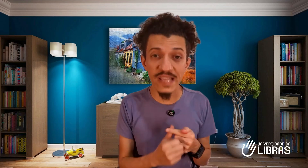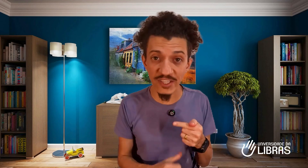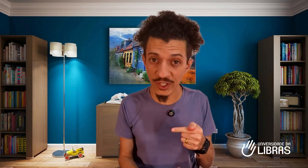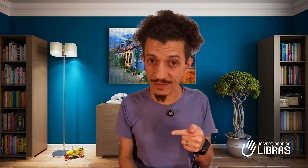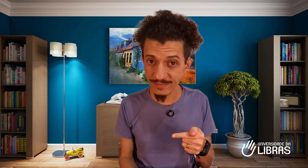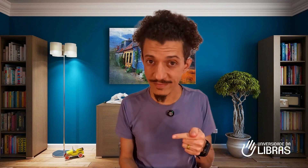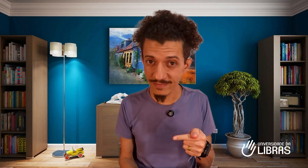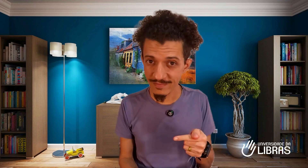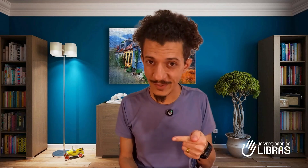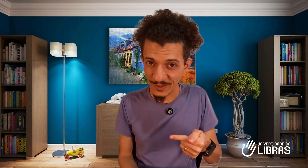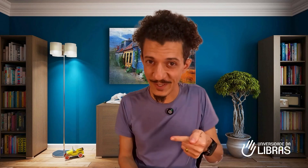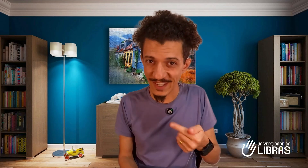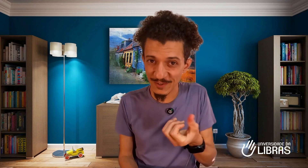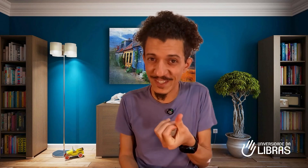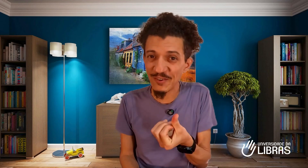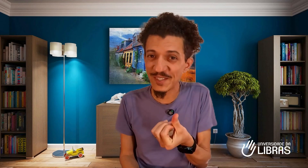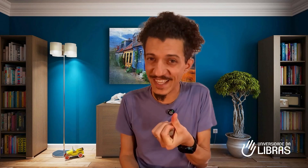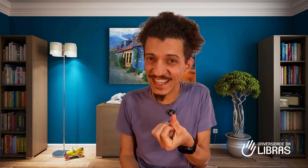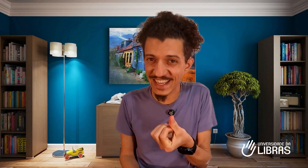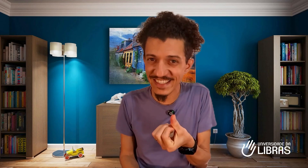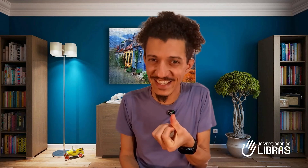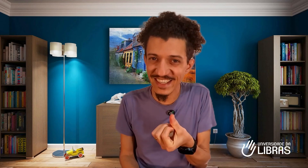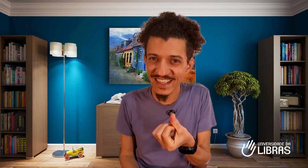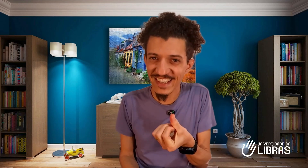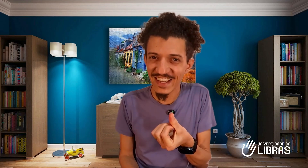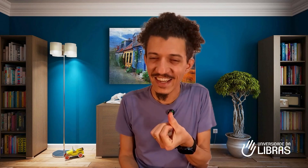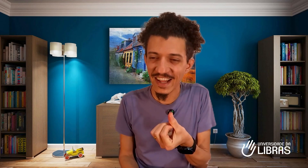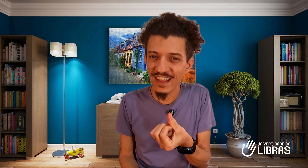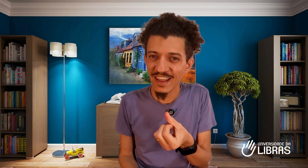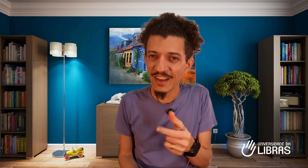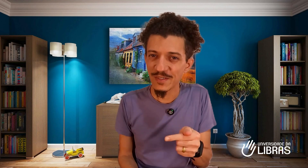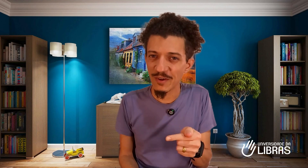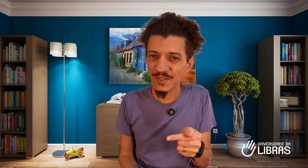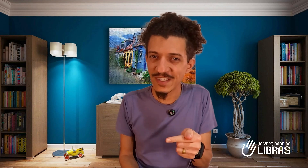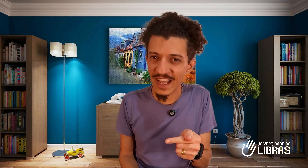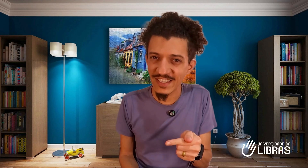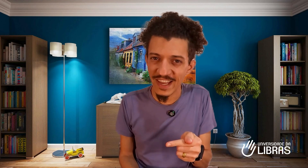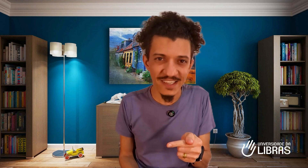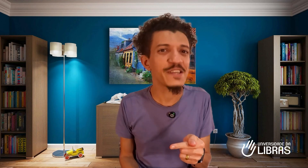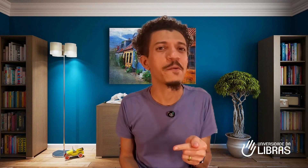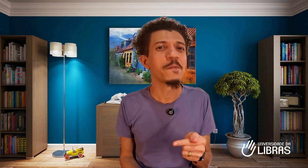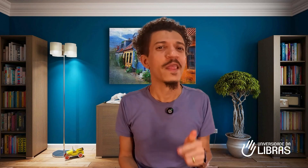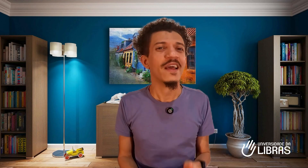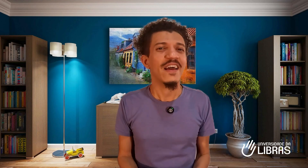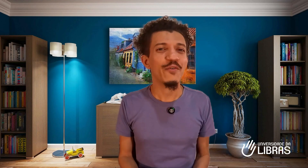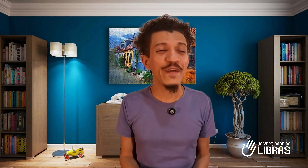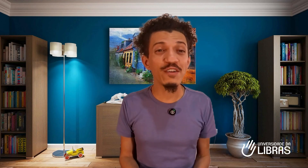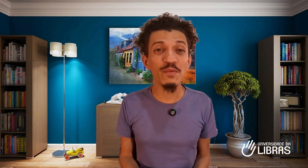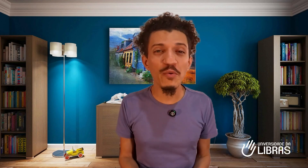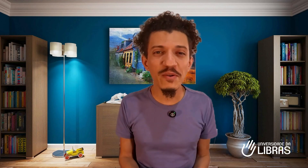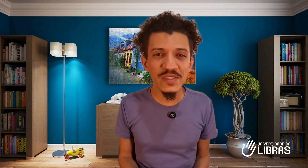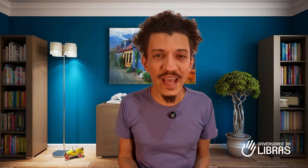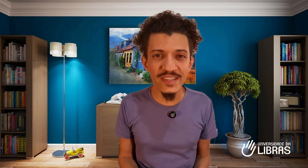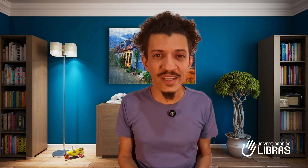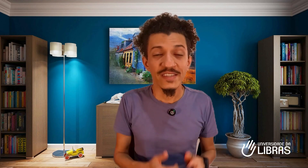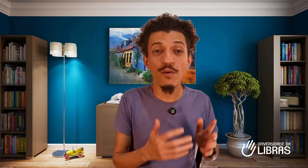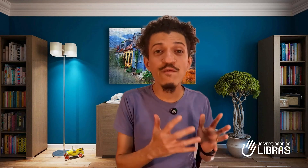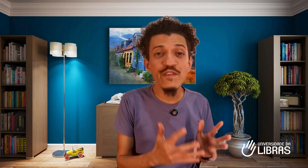7, o sinal de 6 é assim, né? O sinal de 7 é assim. O freio de mão número 7 são vídeos